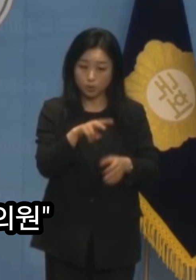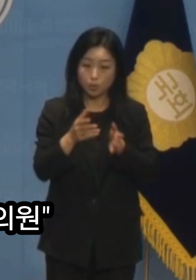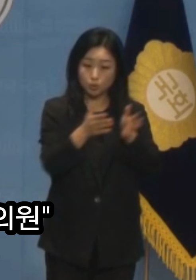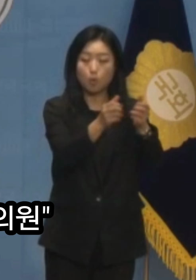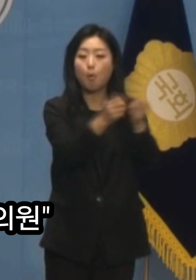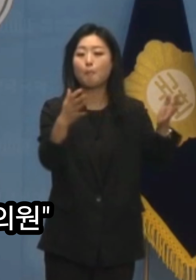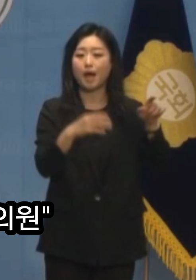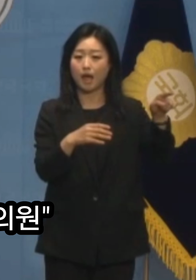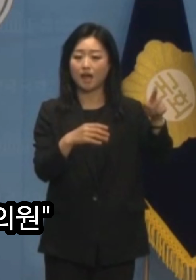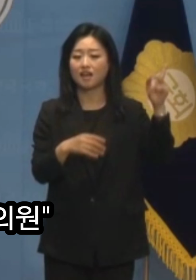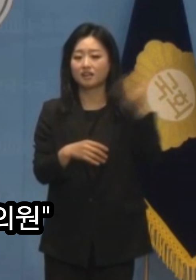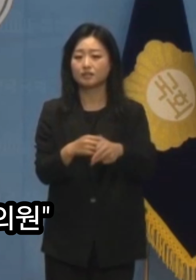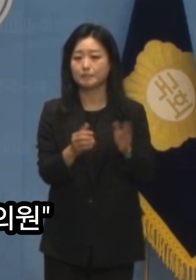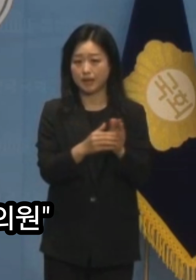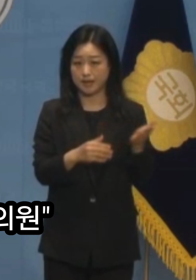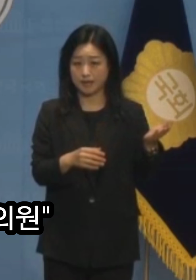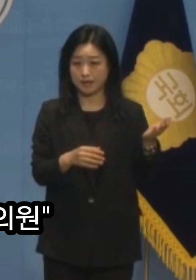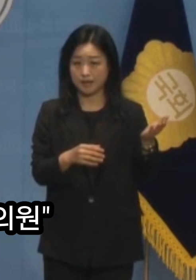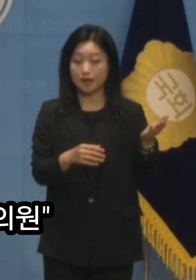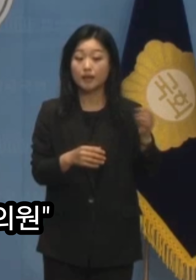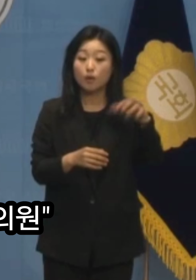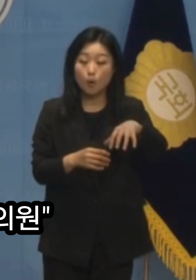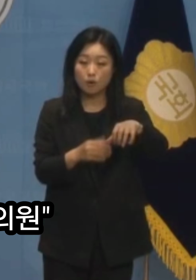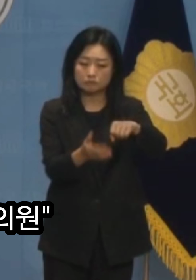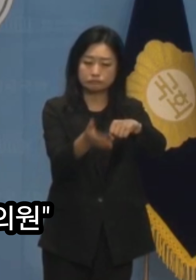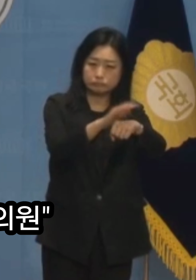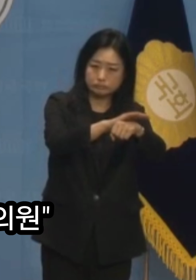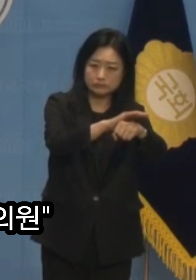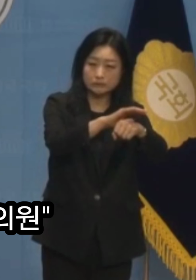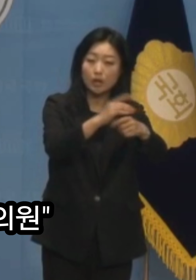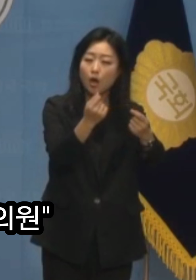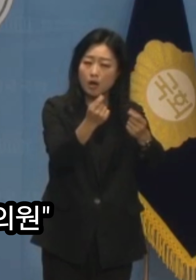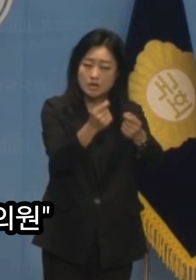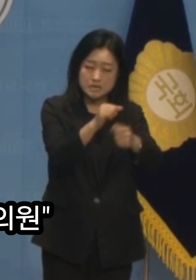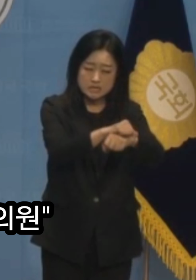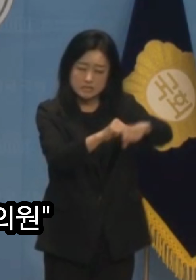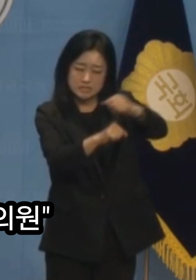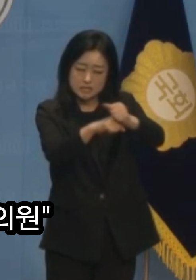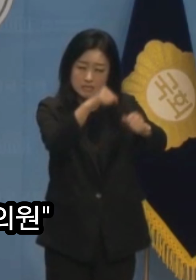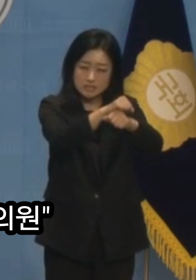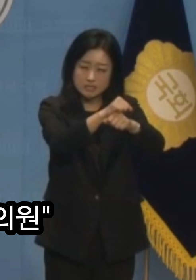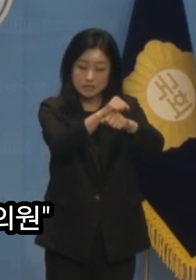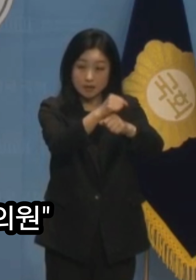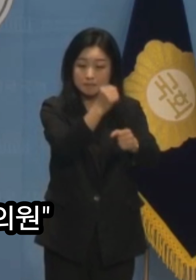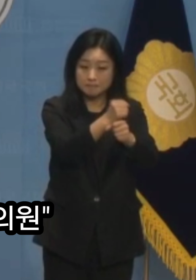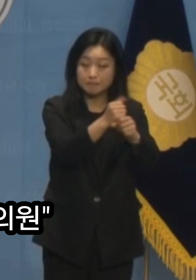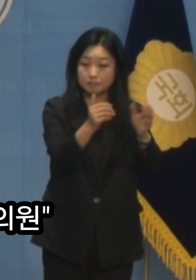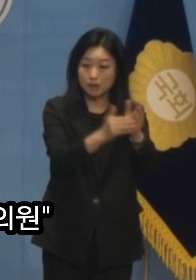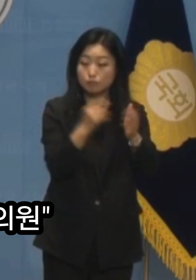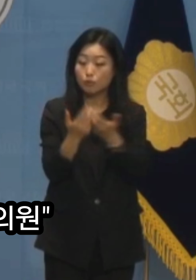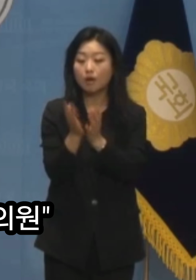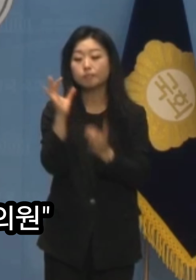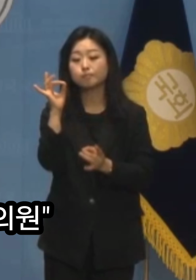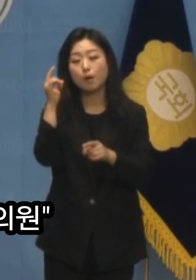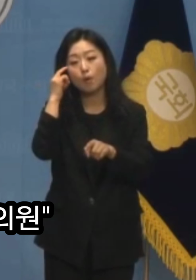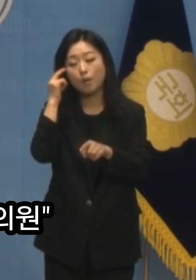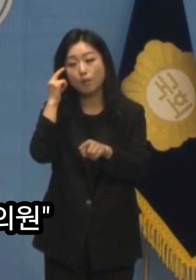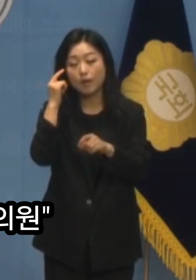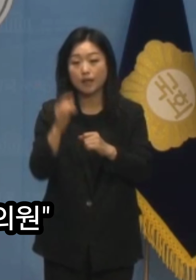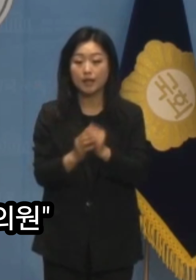폭파하여 끊어버리고 그 자리에 방벽을 쌓고 있는데 왜 민주당은 말도 하지 않습니까